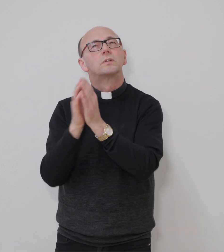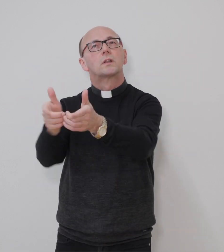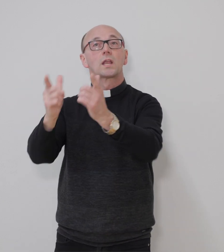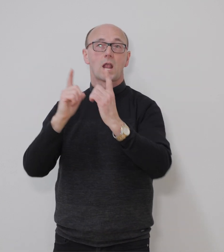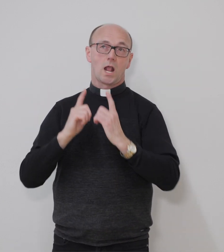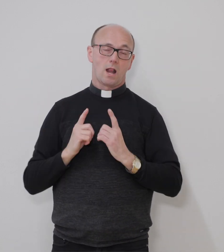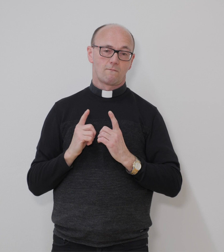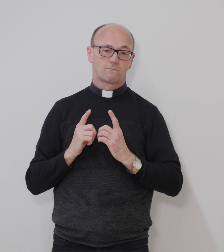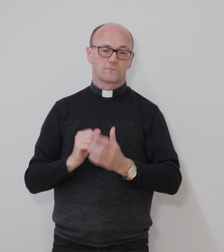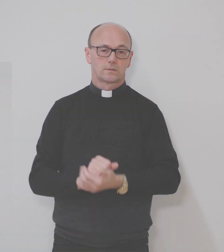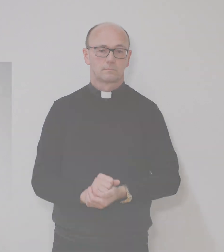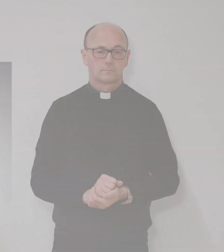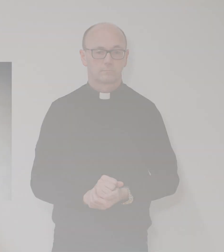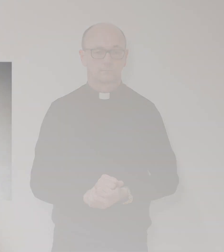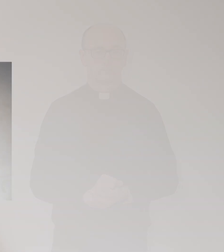Hilfe.